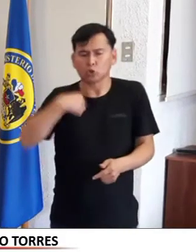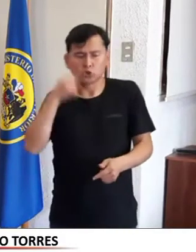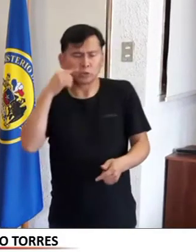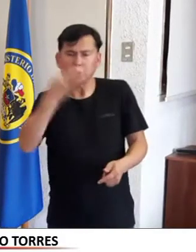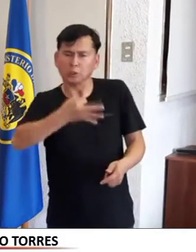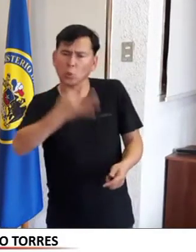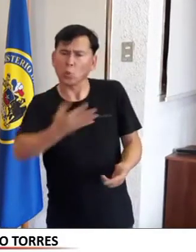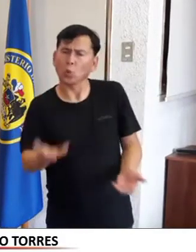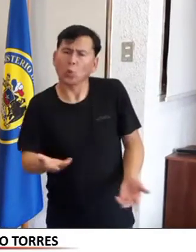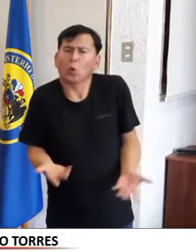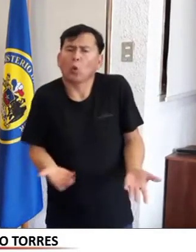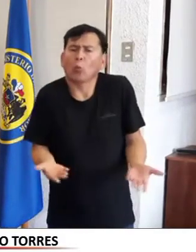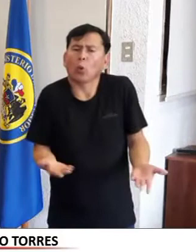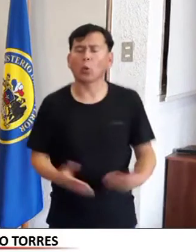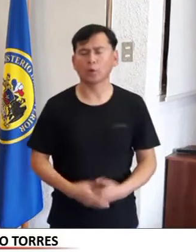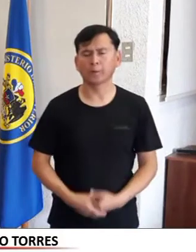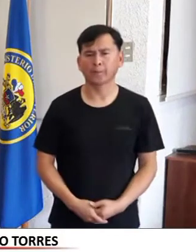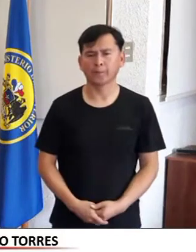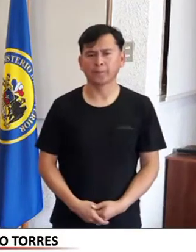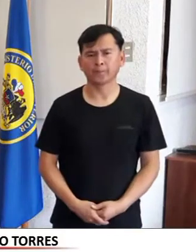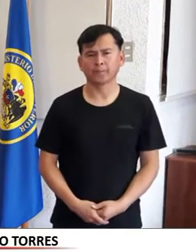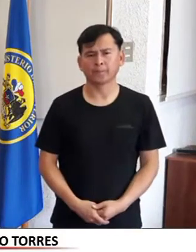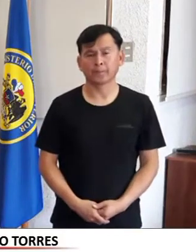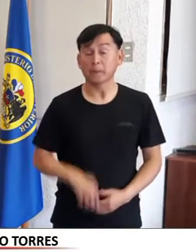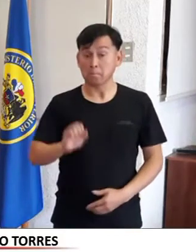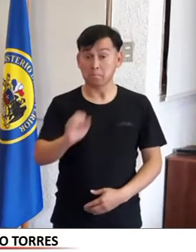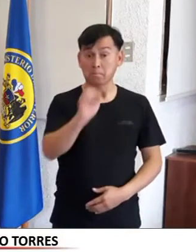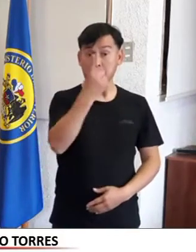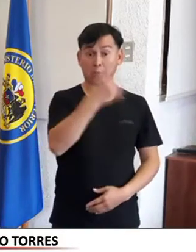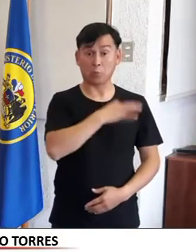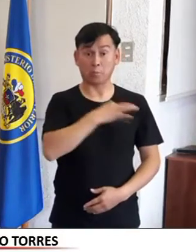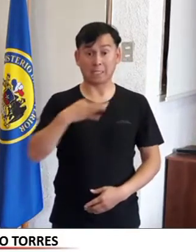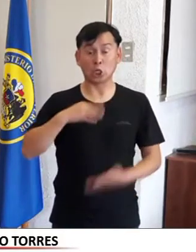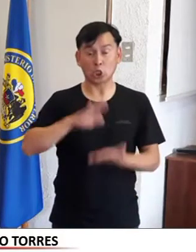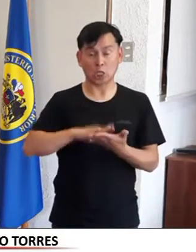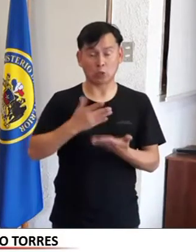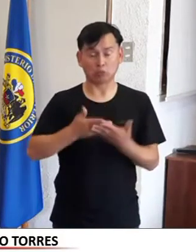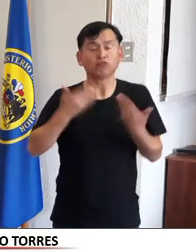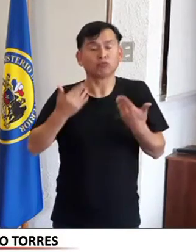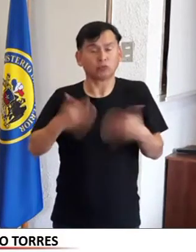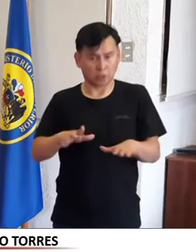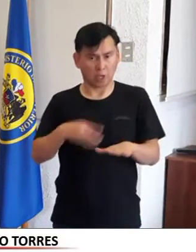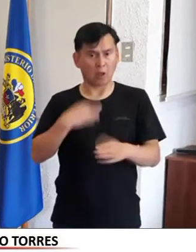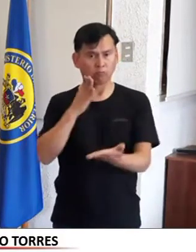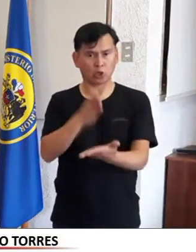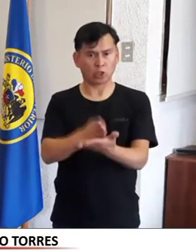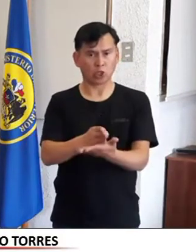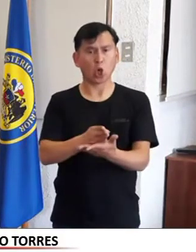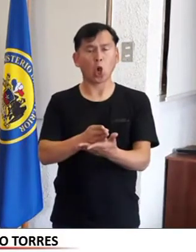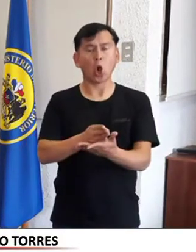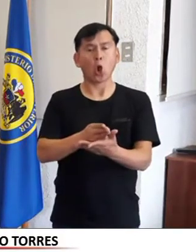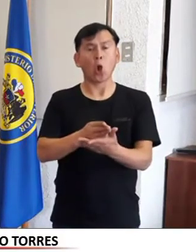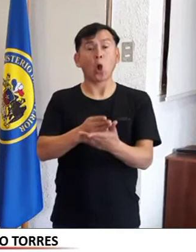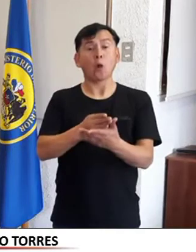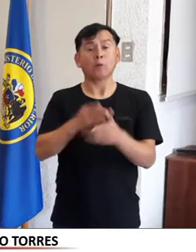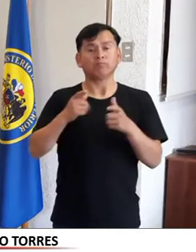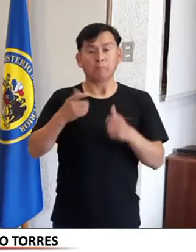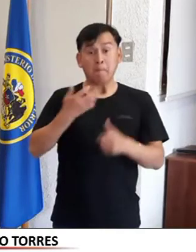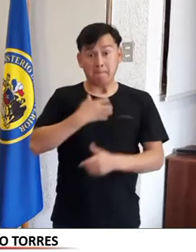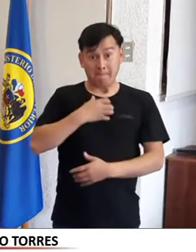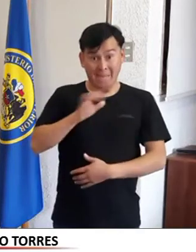medida se realizará de manera eficiente? Primero, el Ministerio de Salud ha dispuesto que sea la Policía de